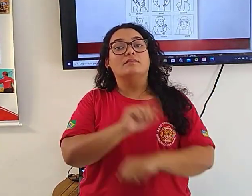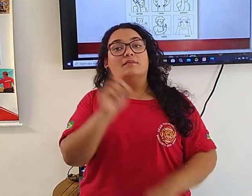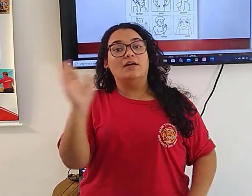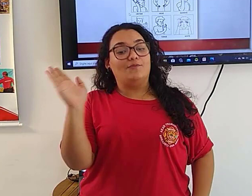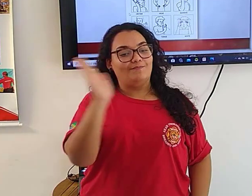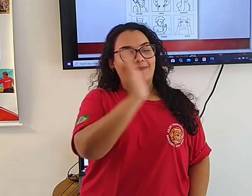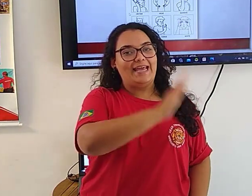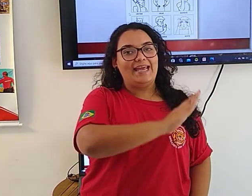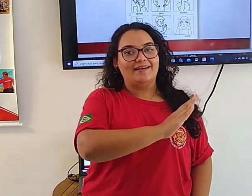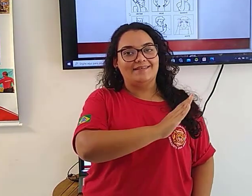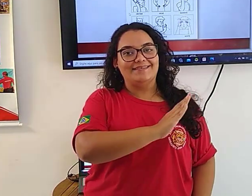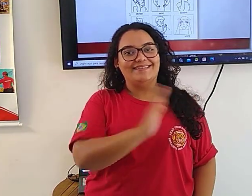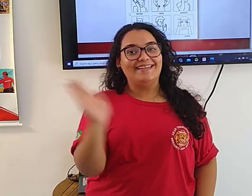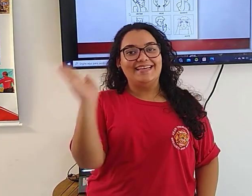Não, erra.